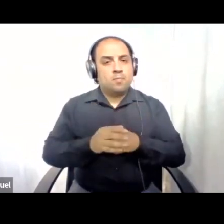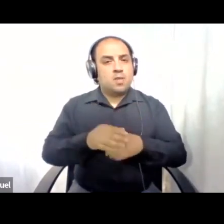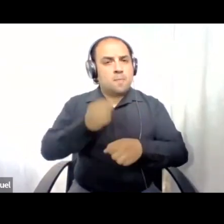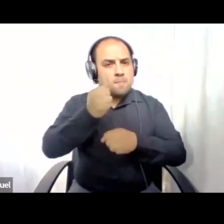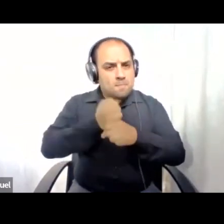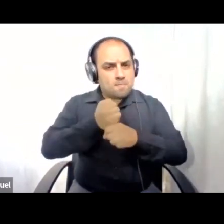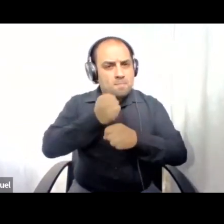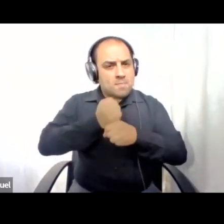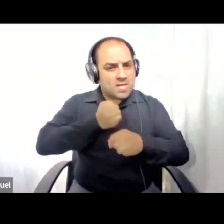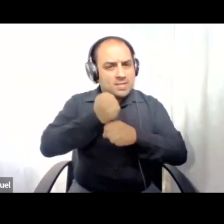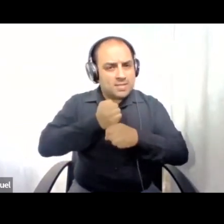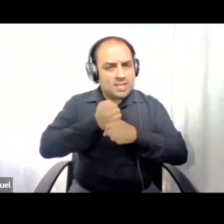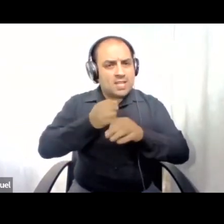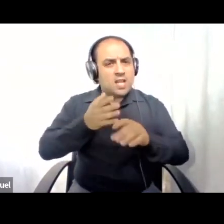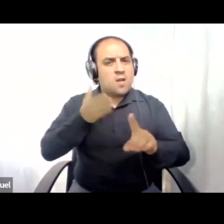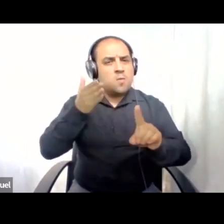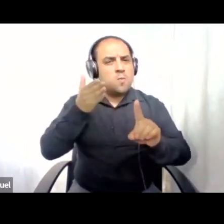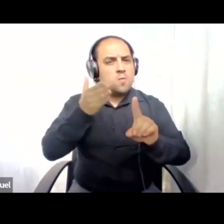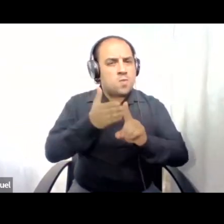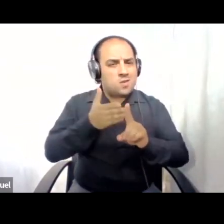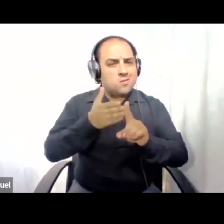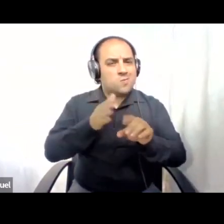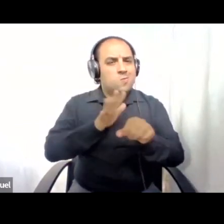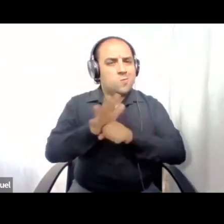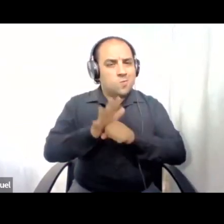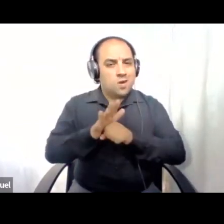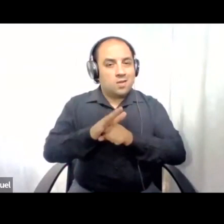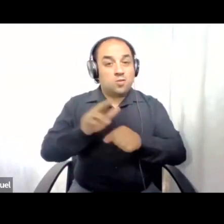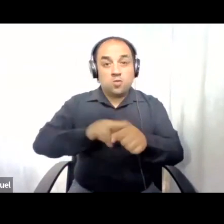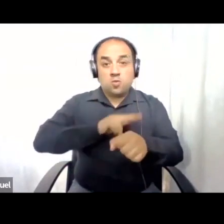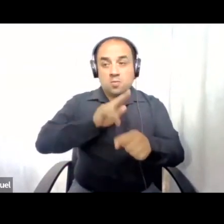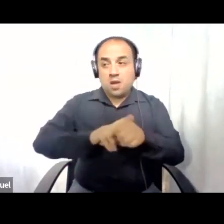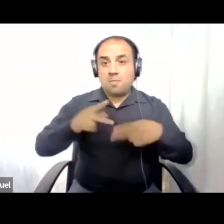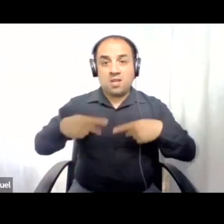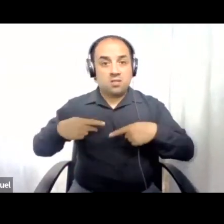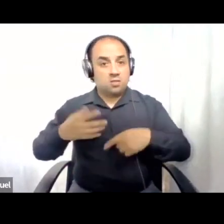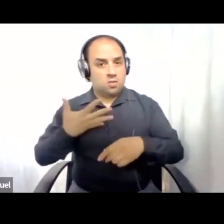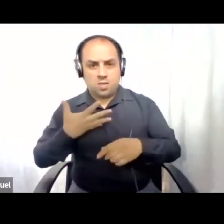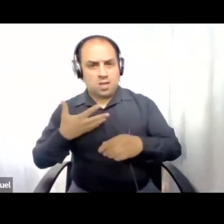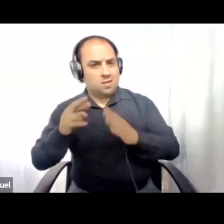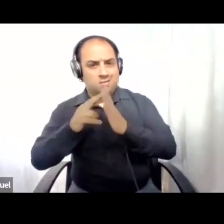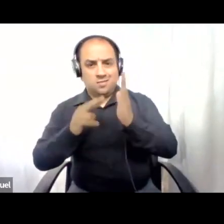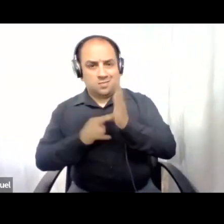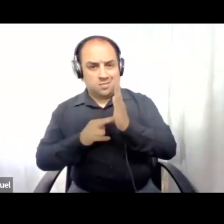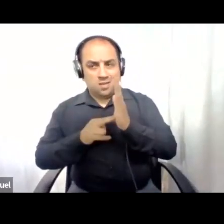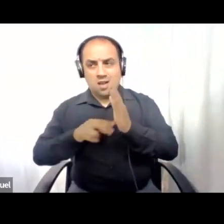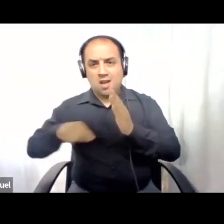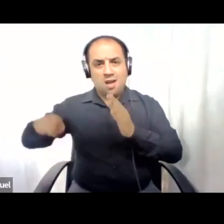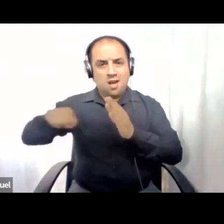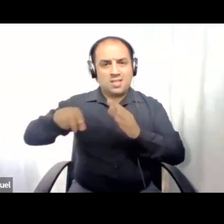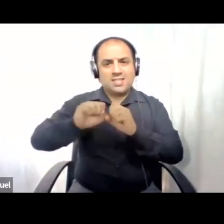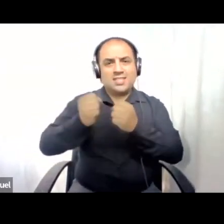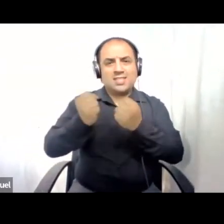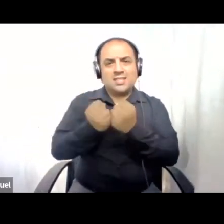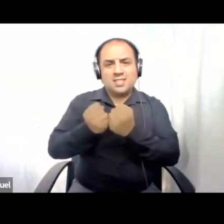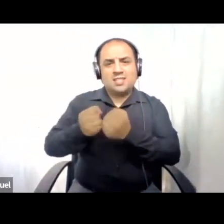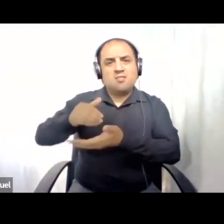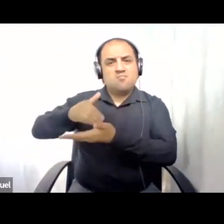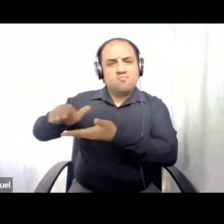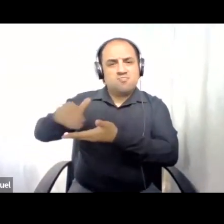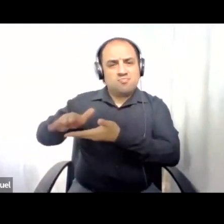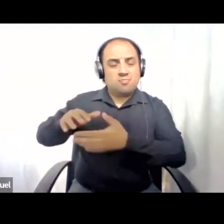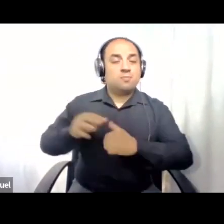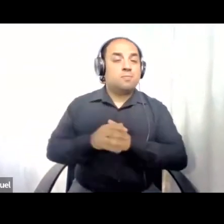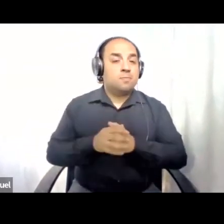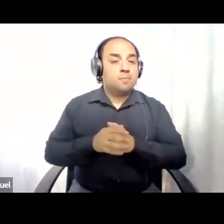de normalizar a los sujetos que no cumplen con la norma y han sido excluidos por el sistema. Por medio de ella se